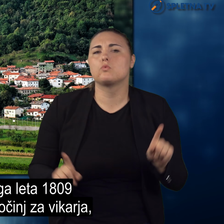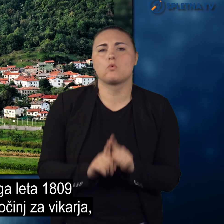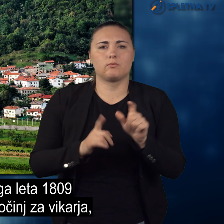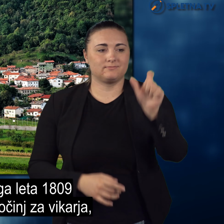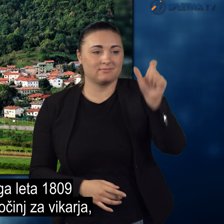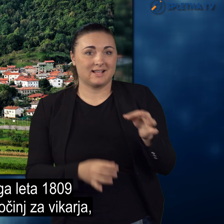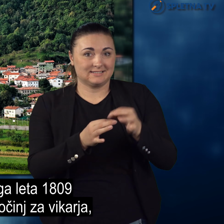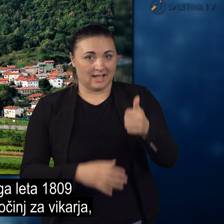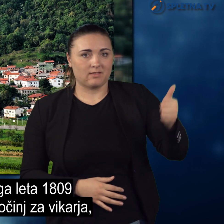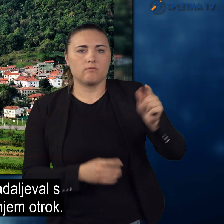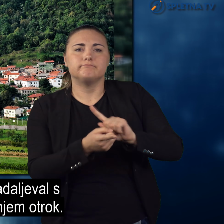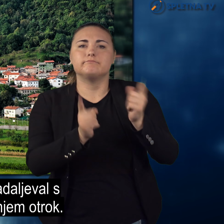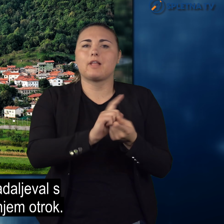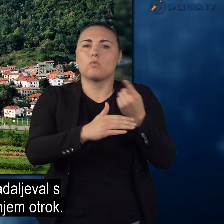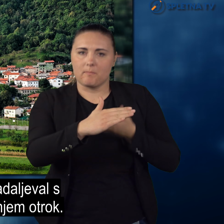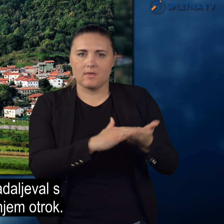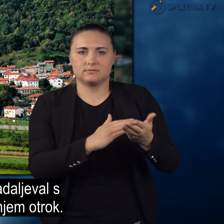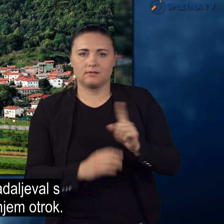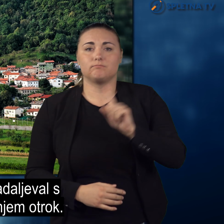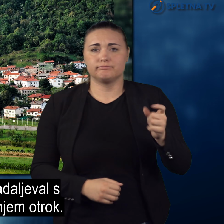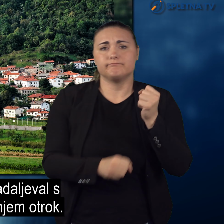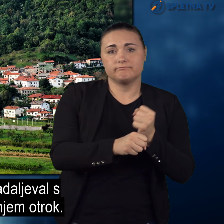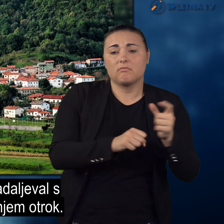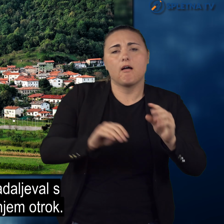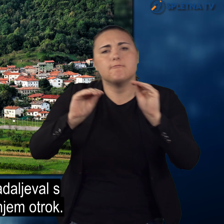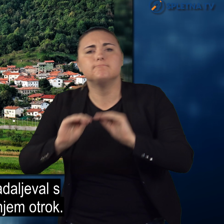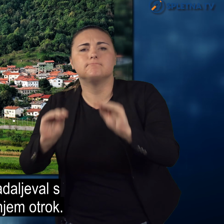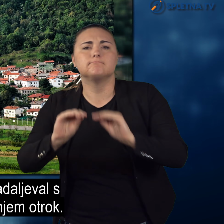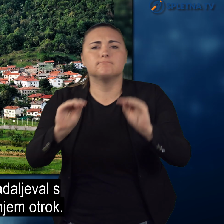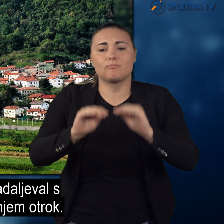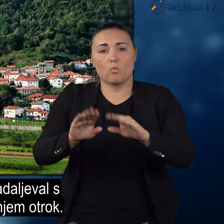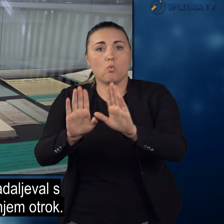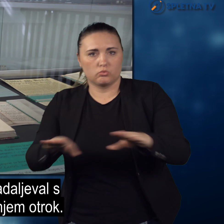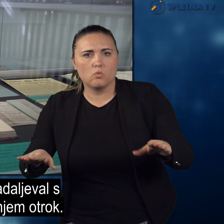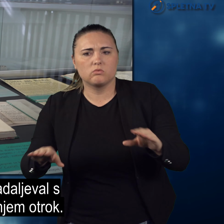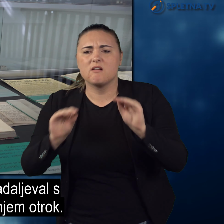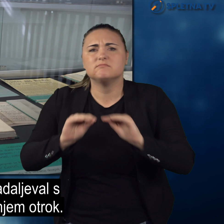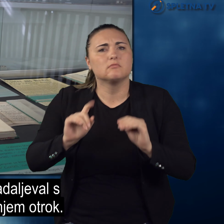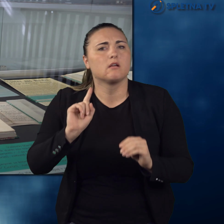Ročin za vikarja, kjer je nadaljeval s poučevanjem otrok.